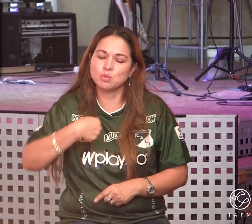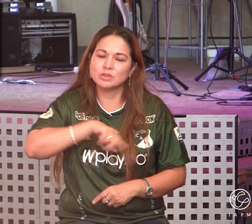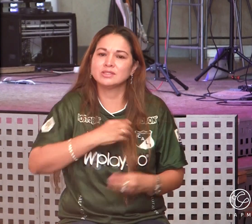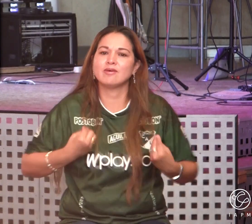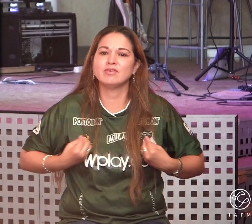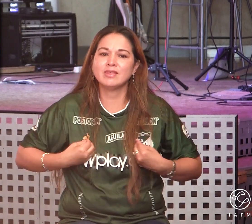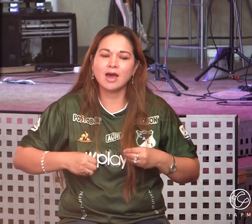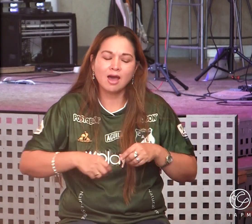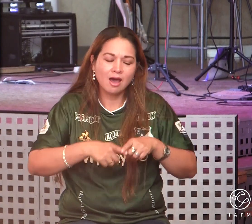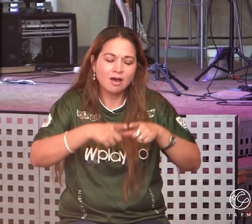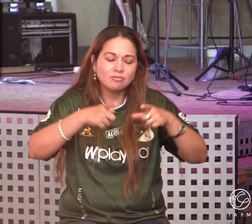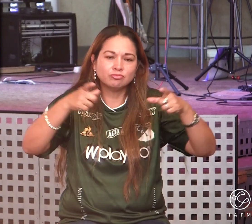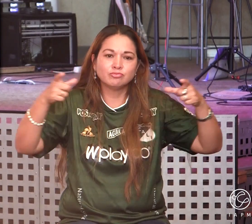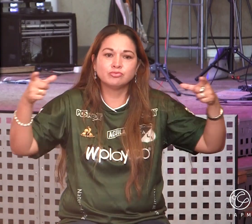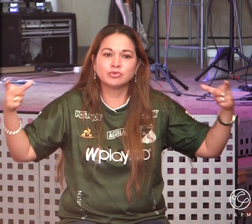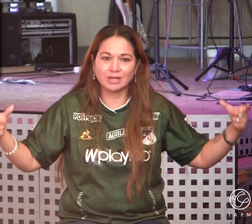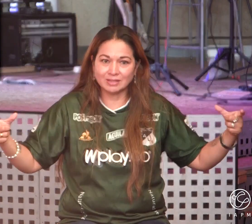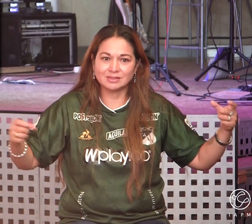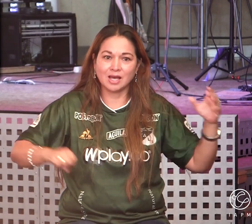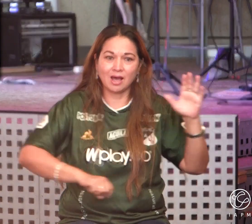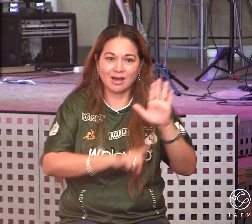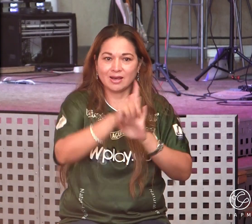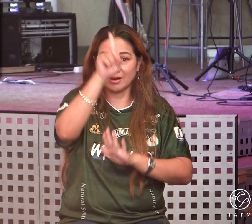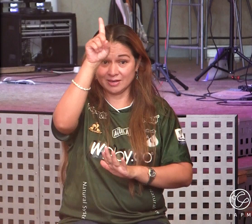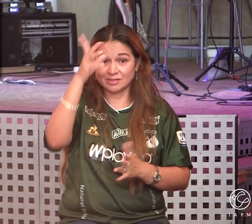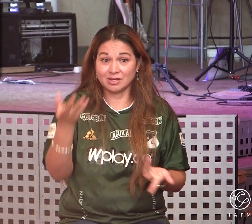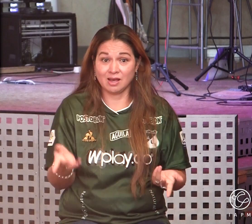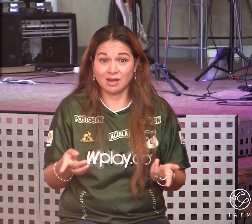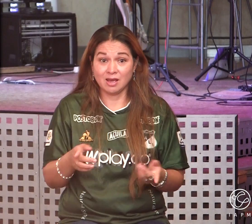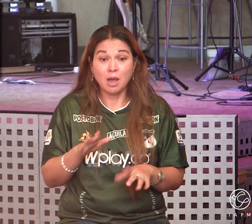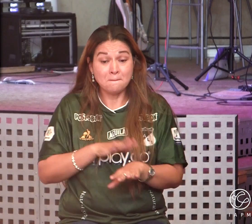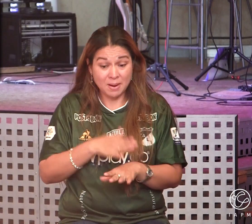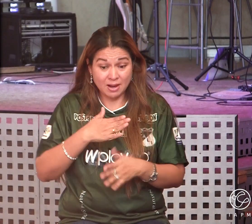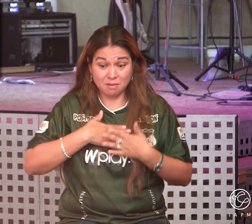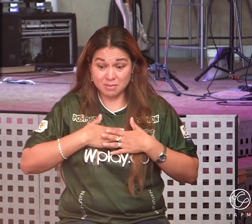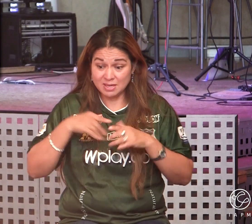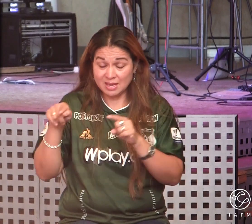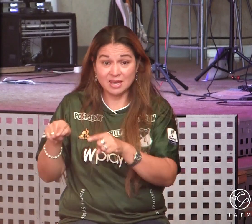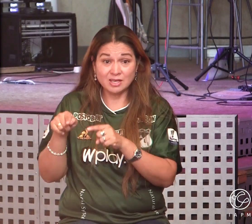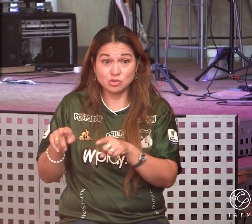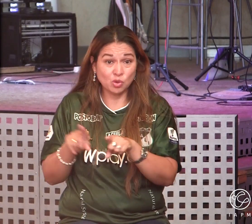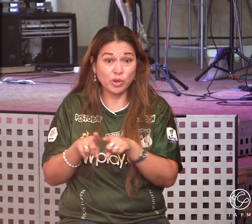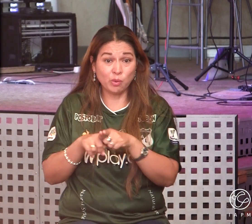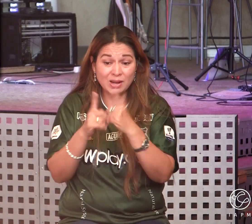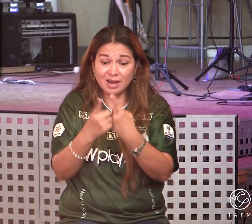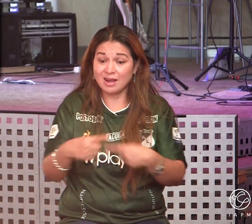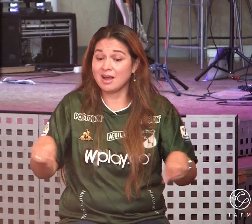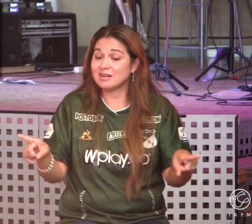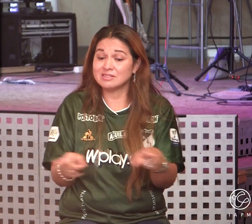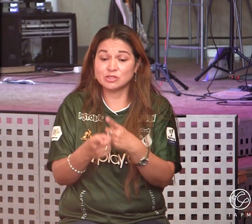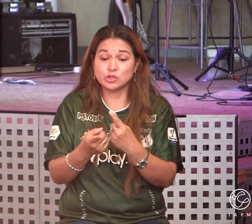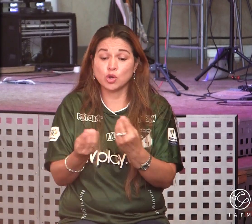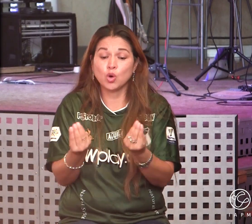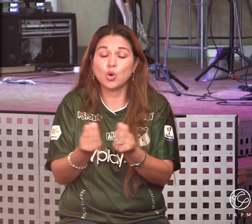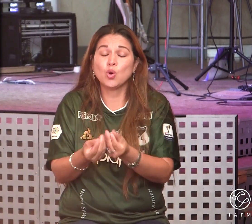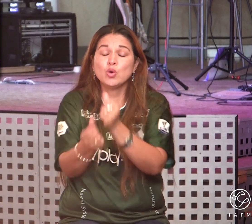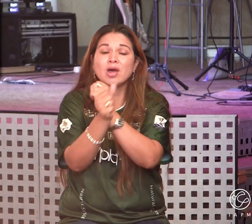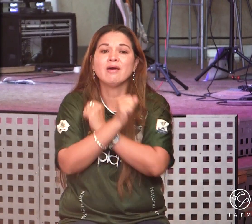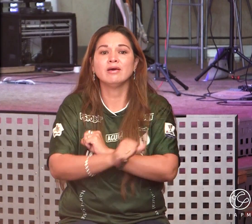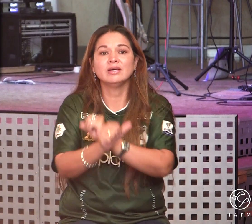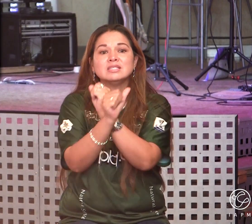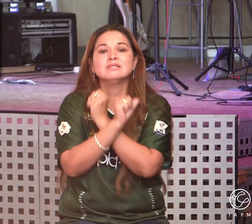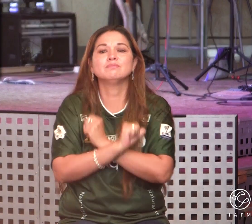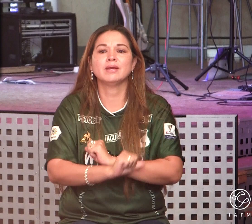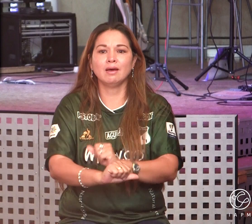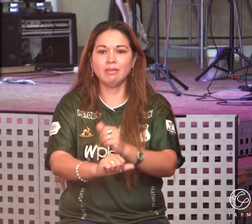Por lo menos para mí es un canto de esperanza, ¿no? Un canto de esperanza de decir, sí, yo estoy envejeciendo, claramente estoy envejeciendo. Hay cosas